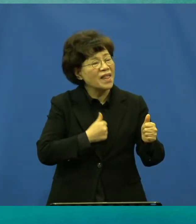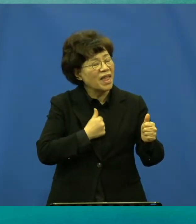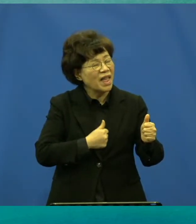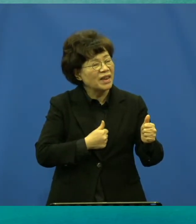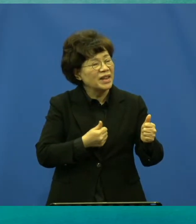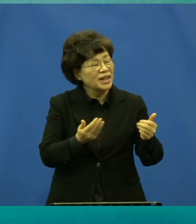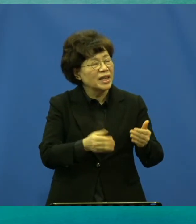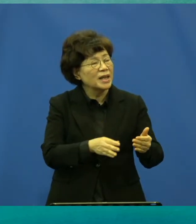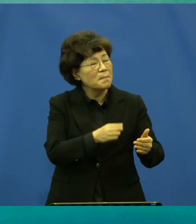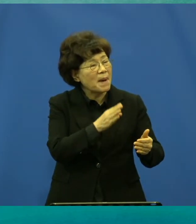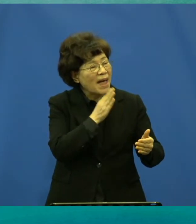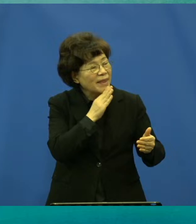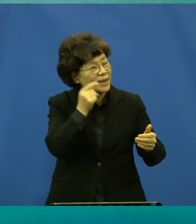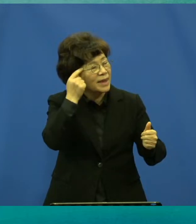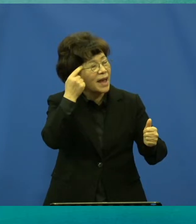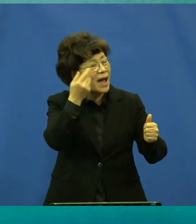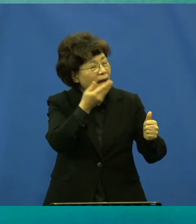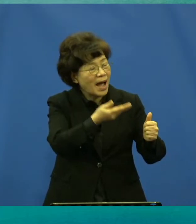뭐 이렇게 묻는 거죠.